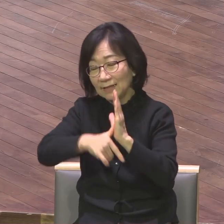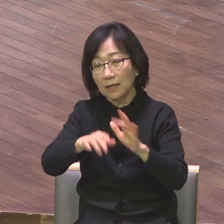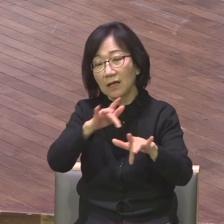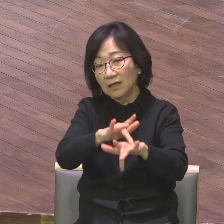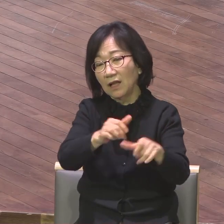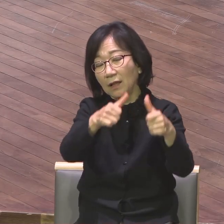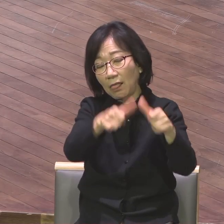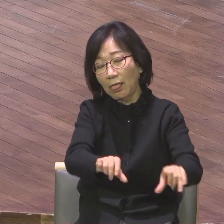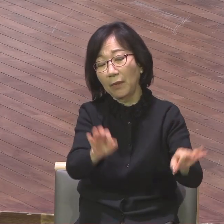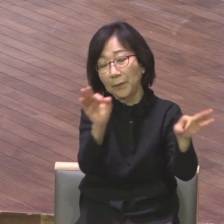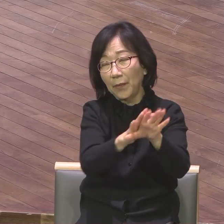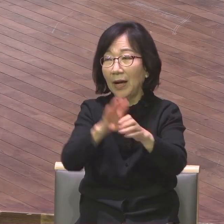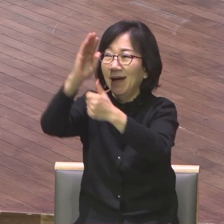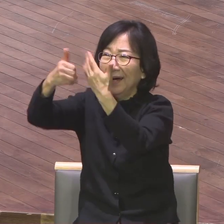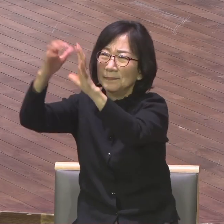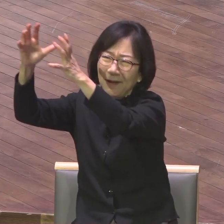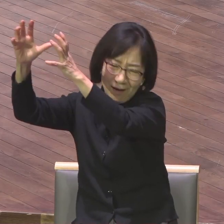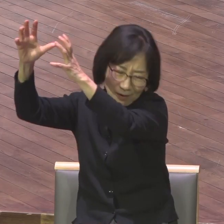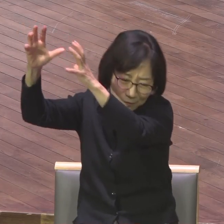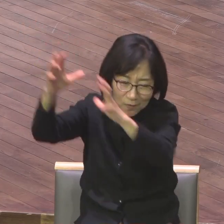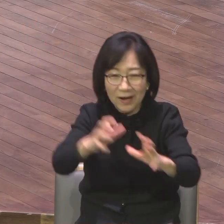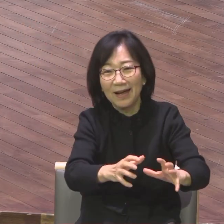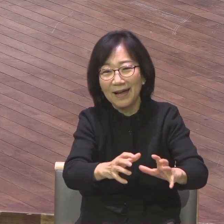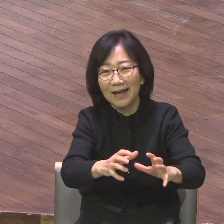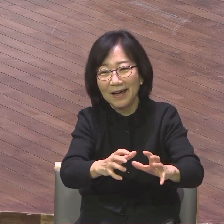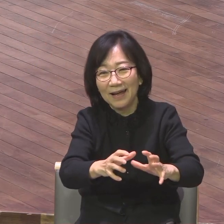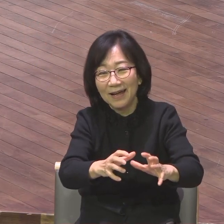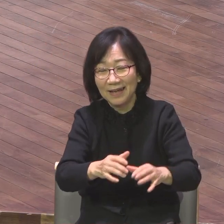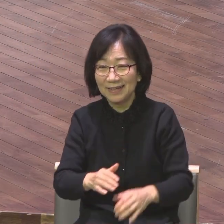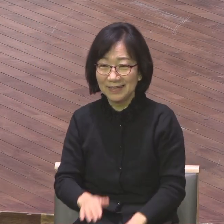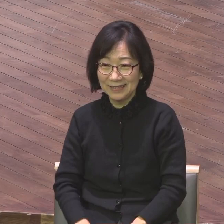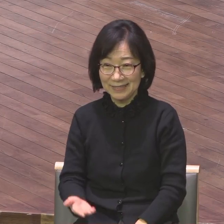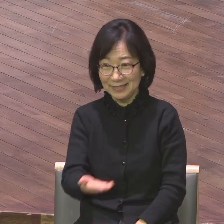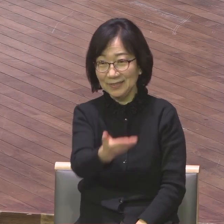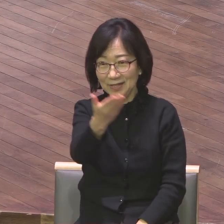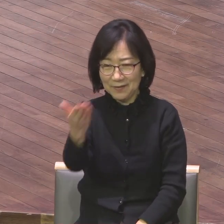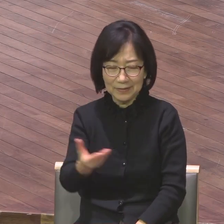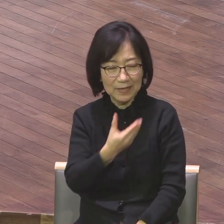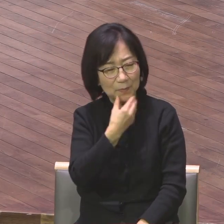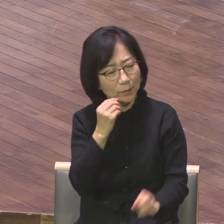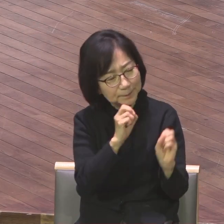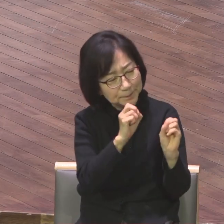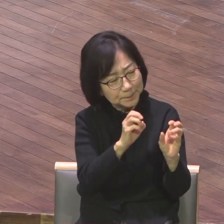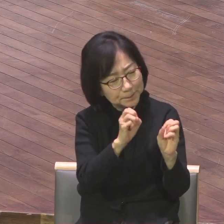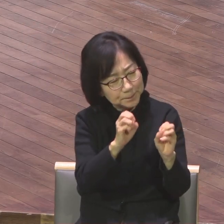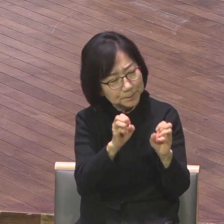이 부스를 통해서 예수 그리스도를 말하는 그 현장에 하나님 나라가 임하게 돼 있어요.